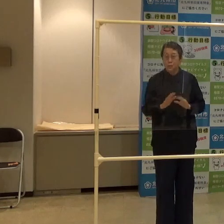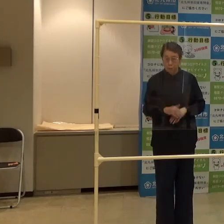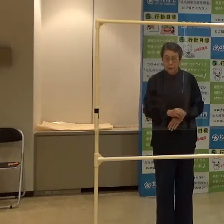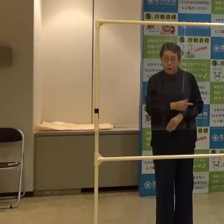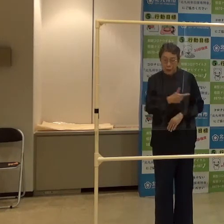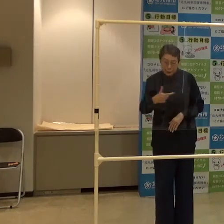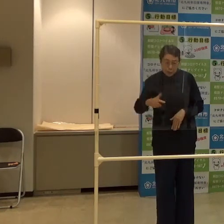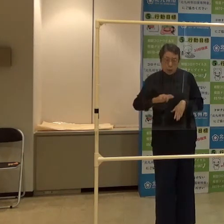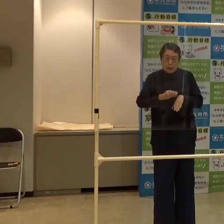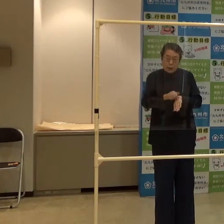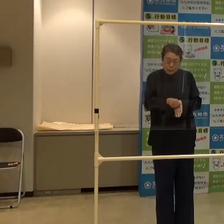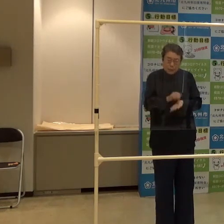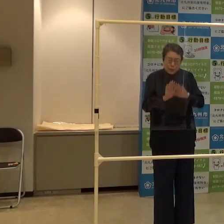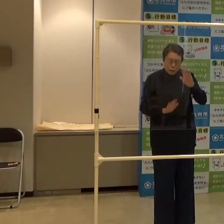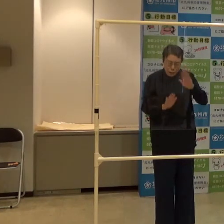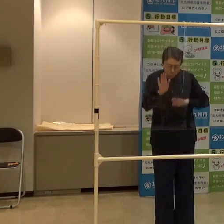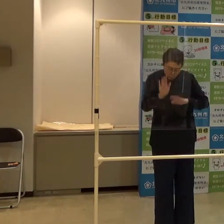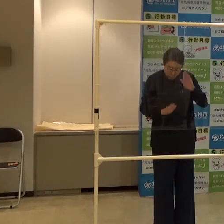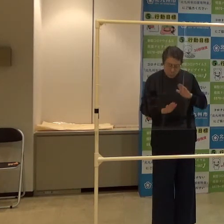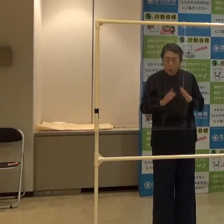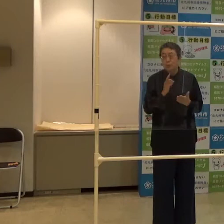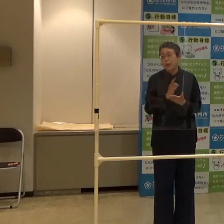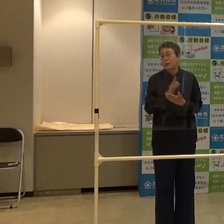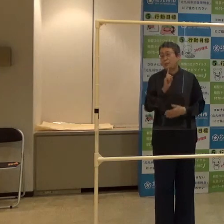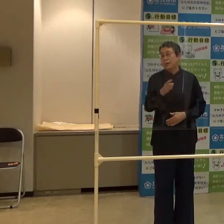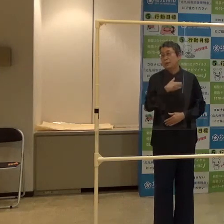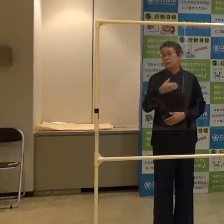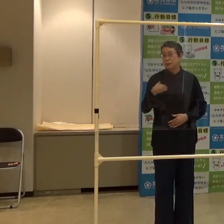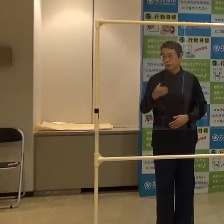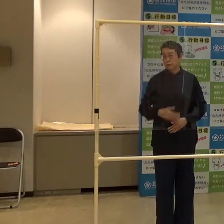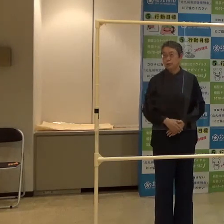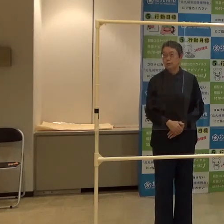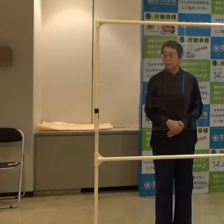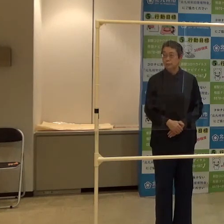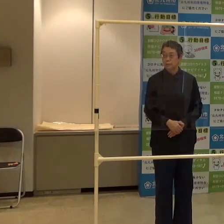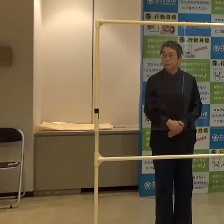況に追い込まれていると、このように感じております。